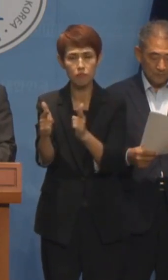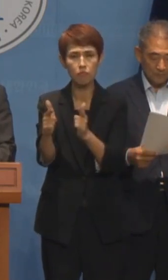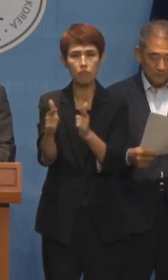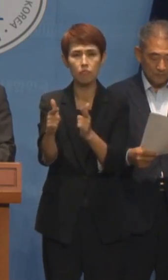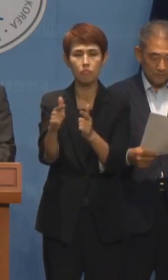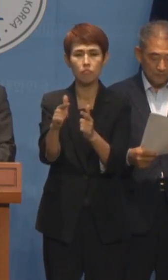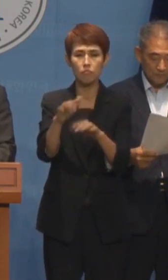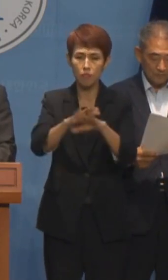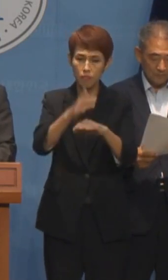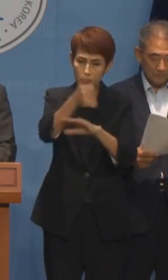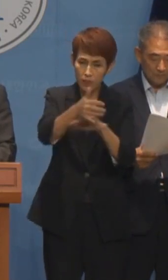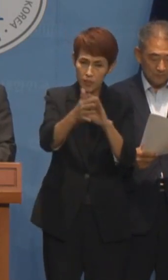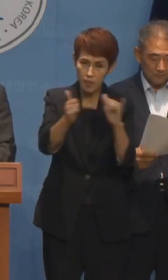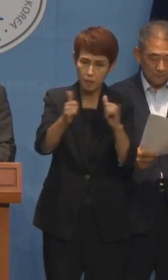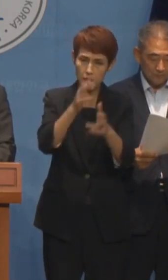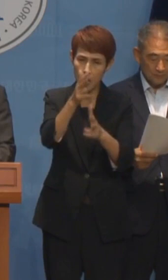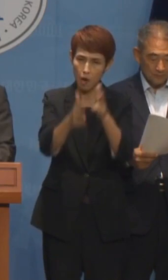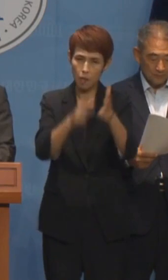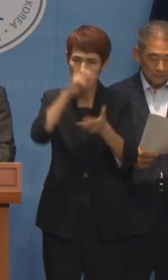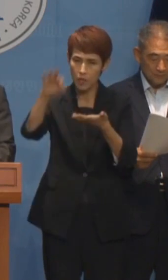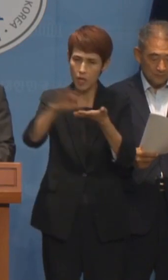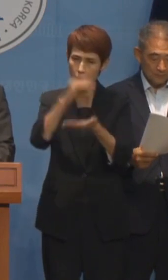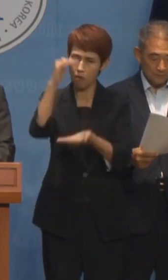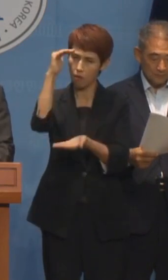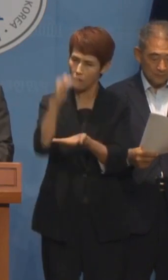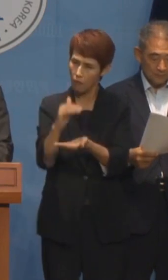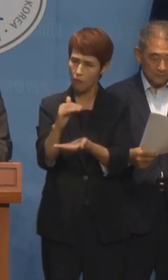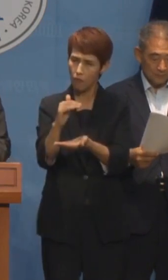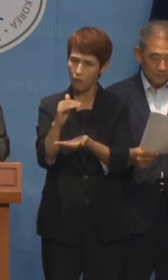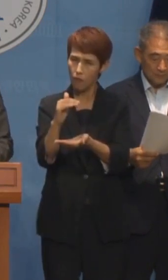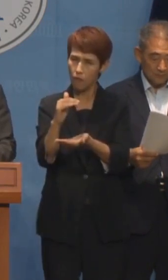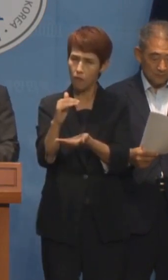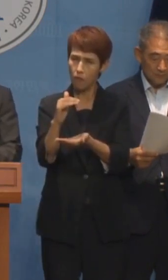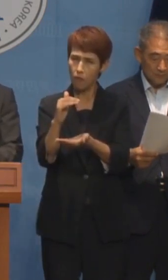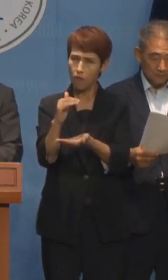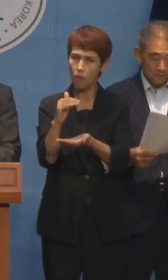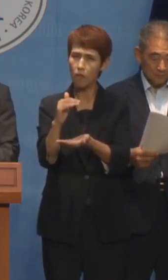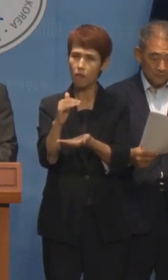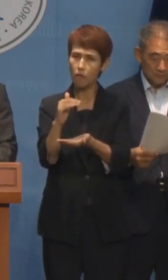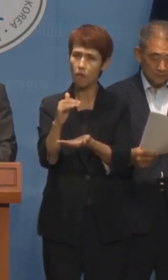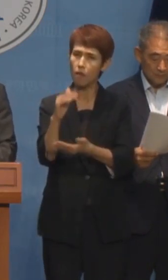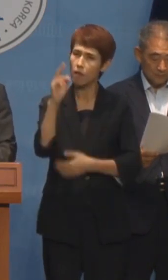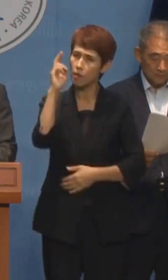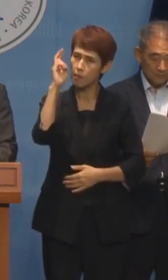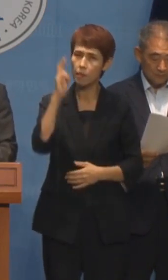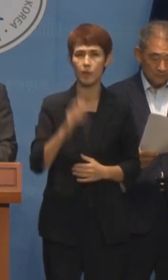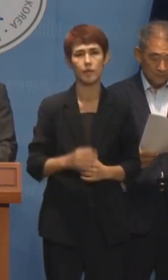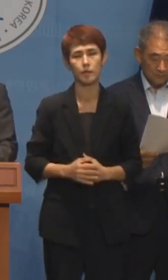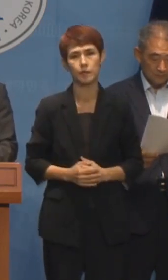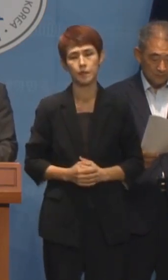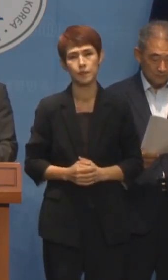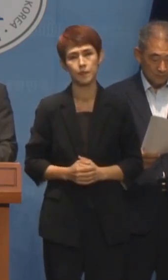예산이 대폭 삭감되었다는 것을 추정하지 않을 수 없다.